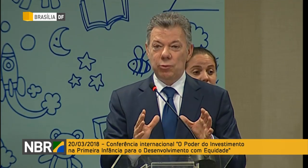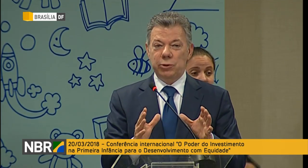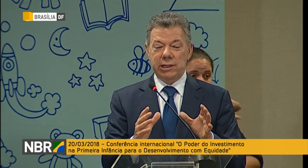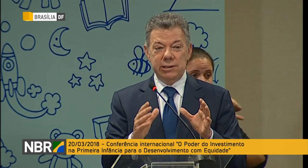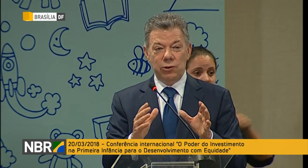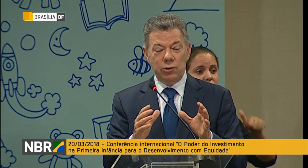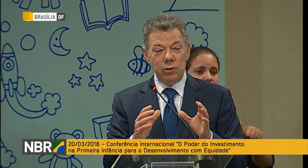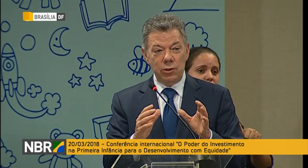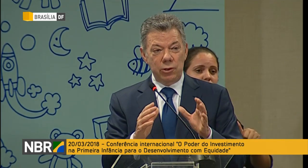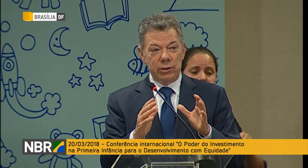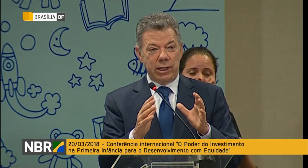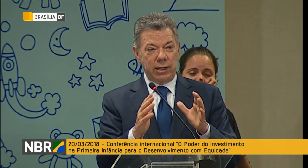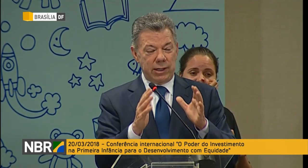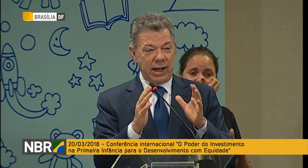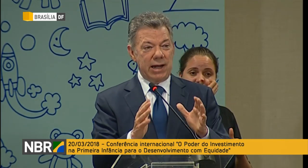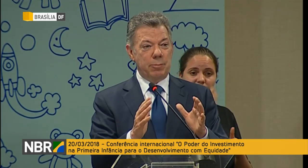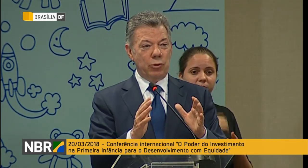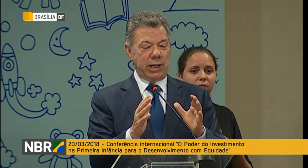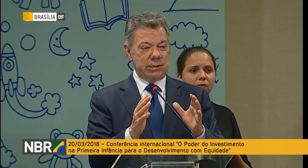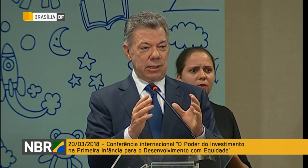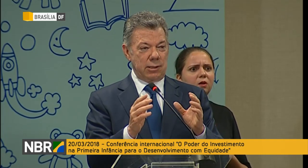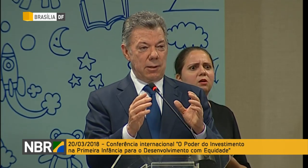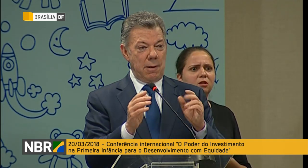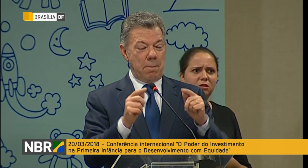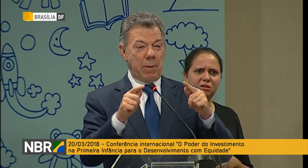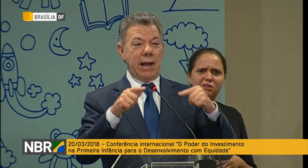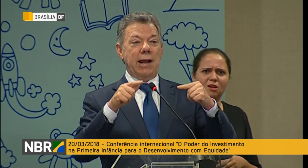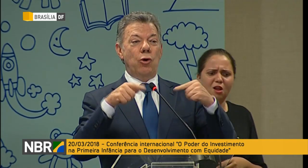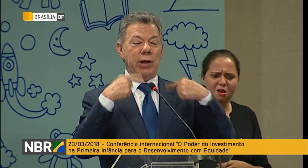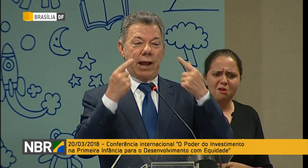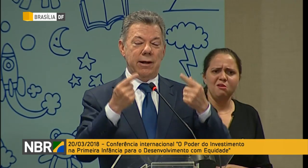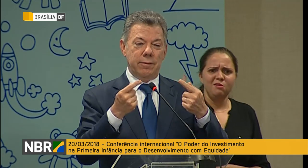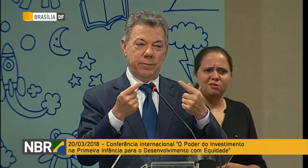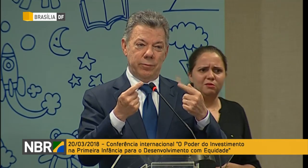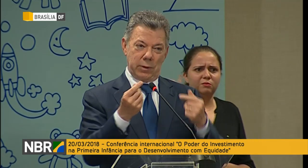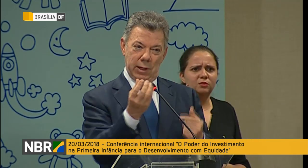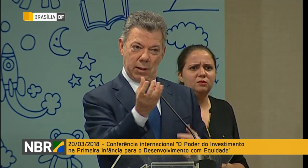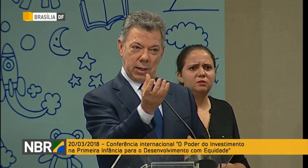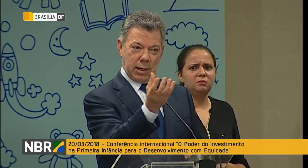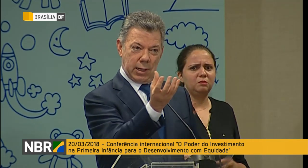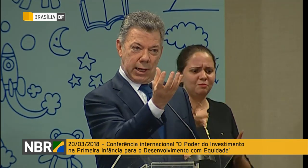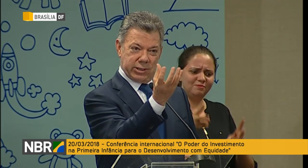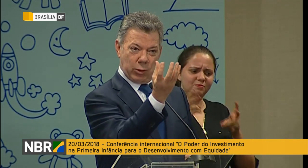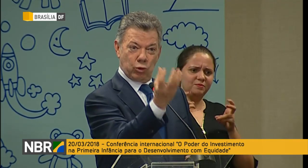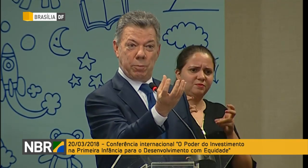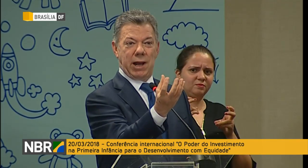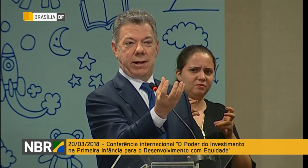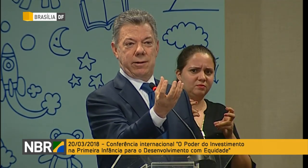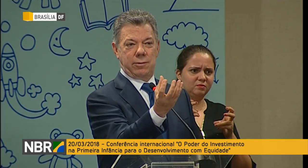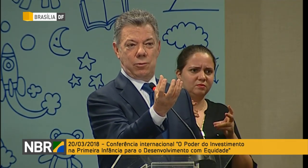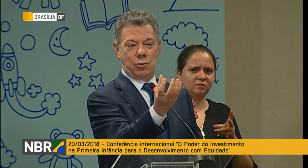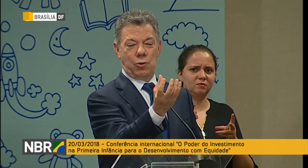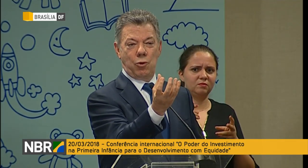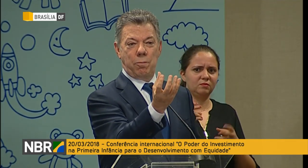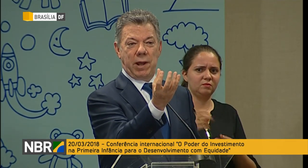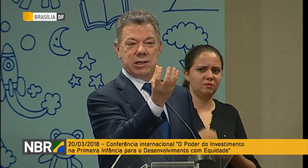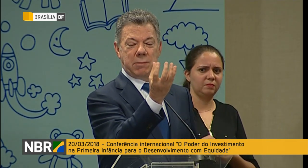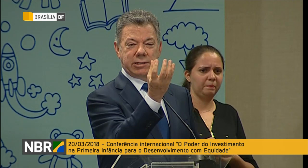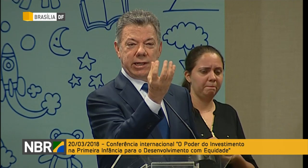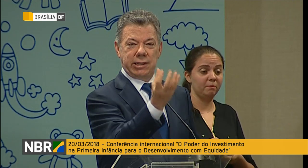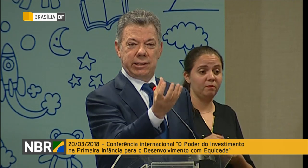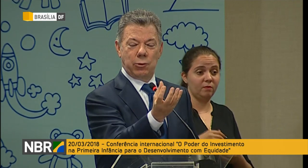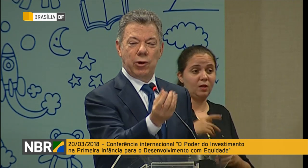pela metade. Isso, obviamente, foi algo de grande importância para poder conseguir o segundo